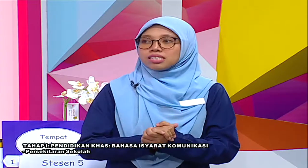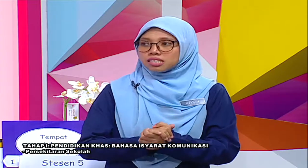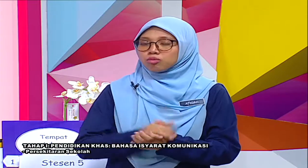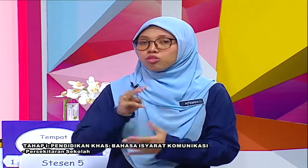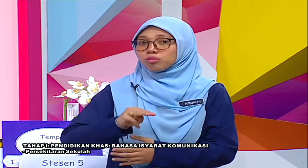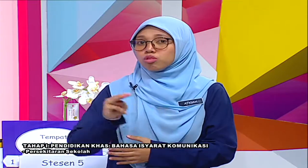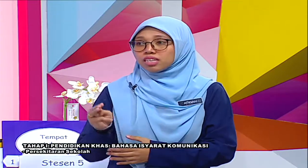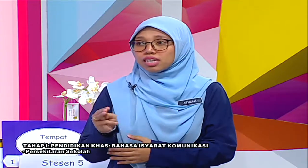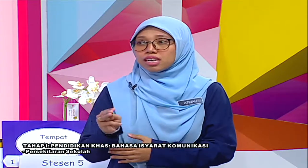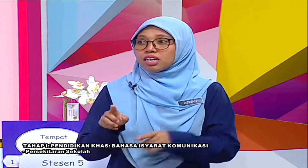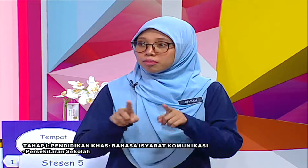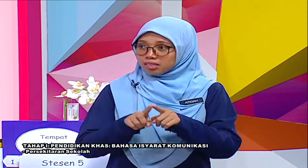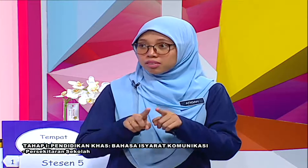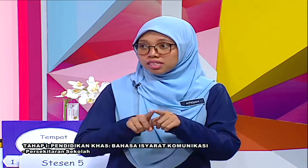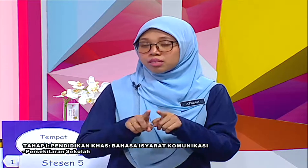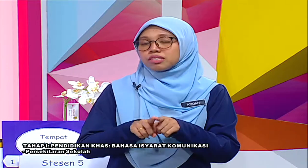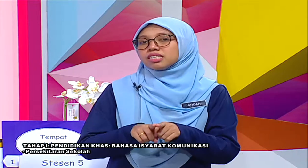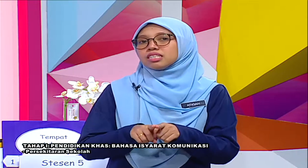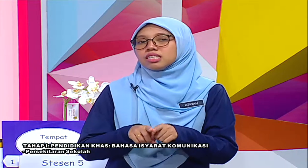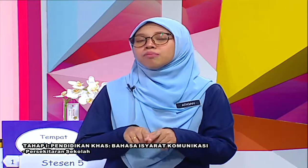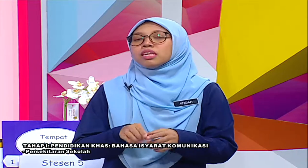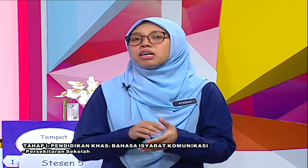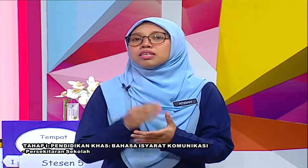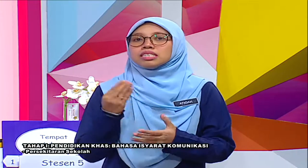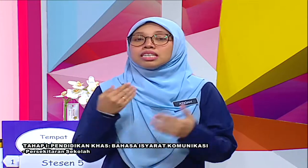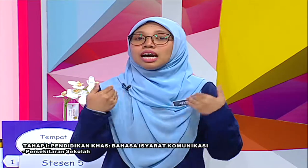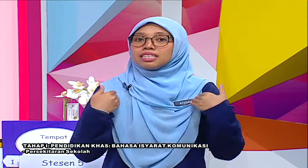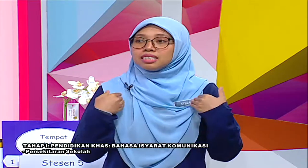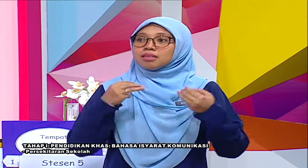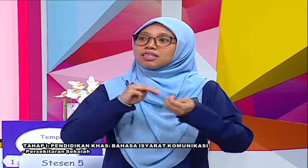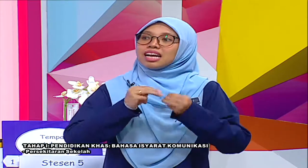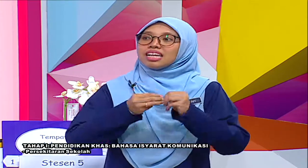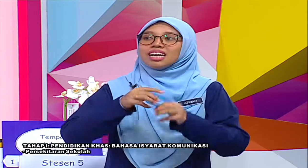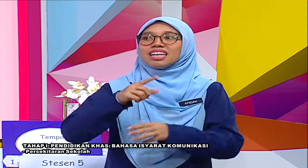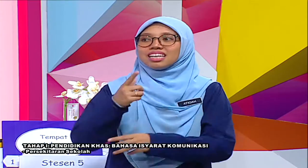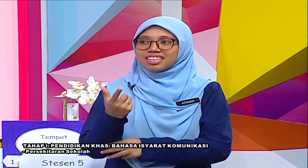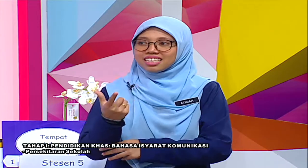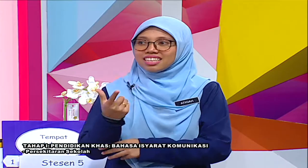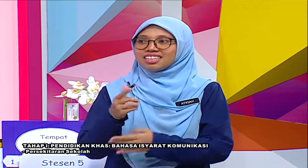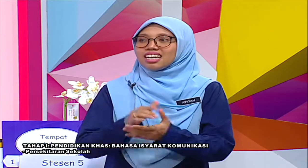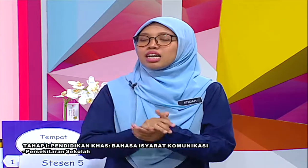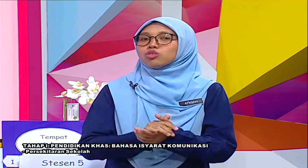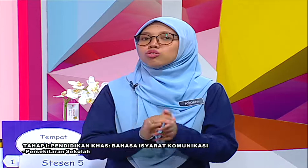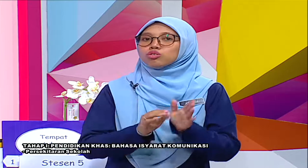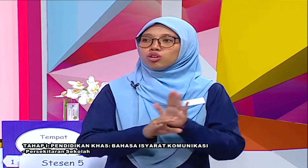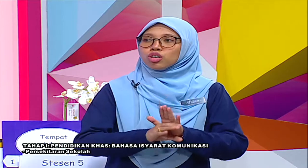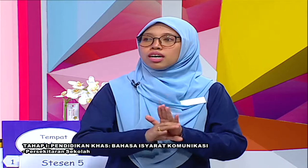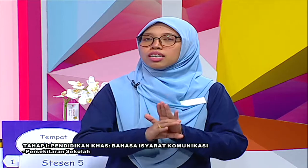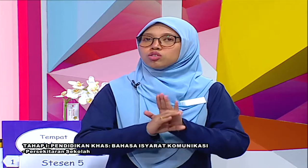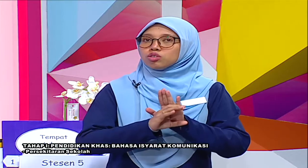biasanya murid-murid yang macam ni seperti ini, biasanya ada masalah lain. Contohnya